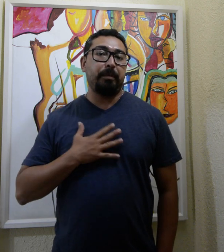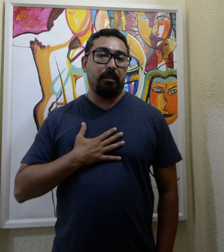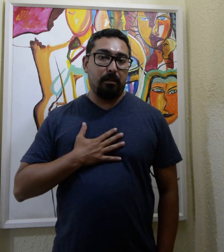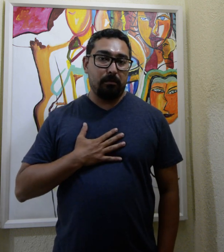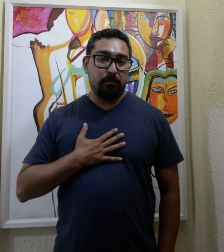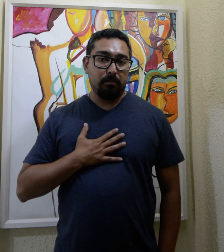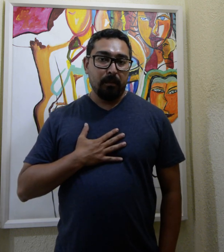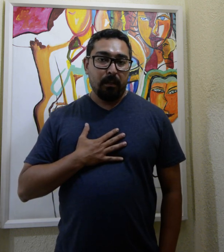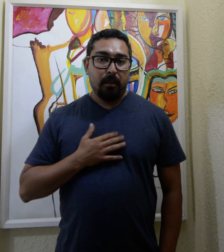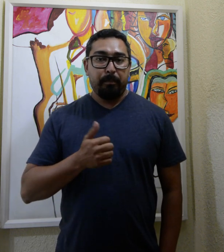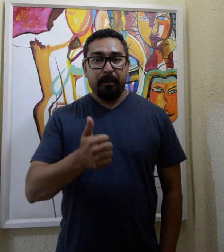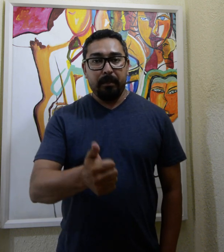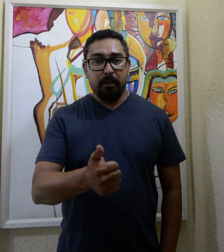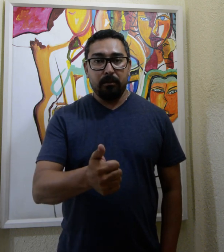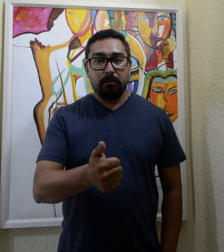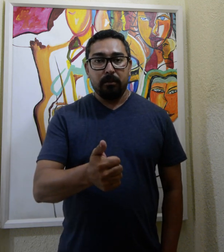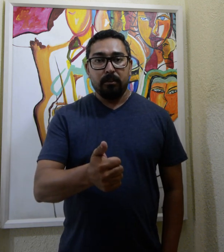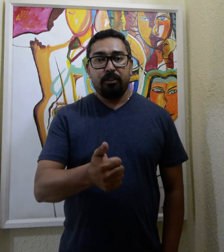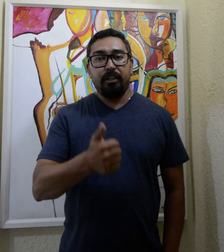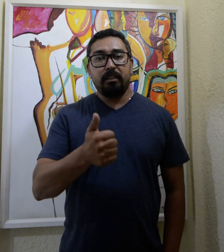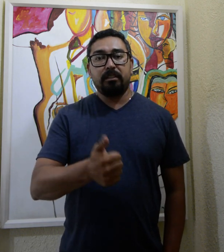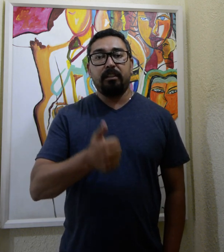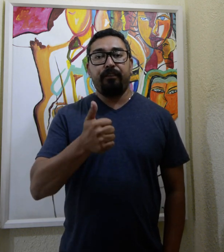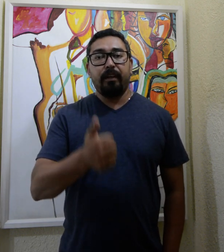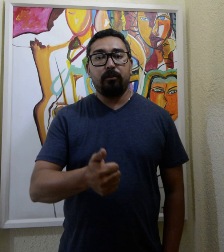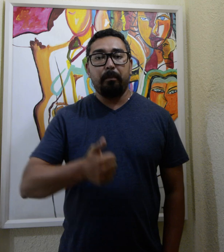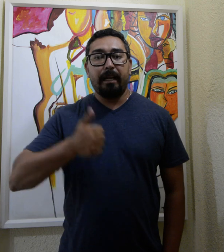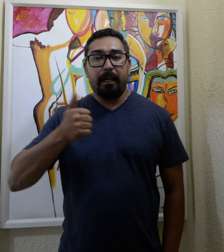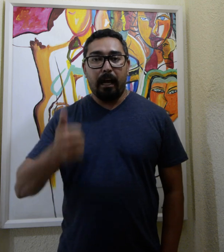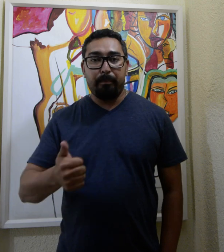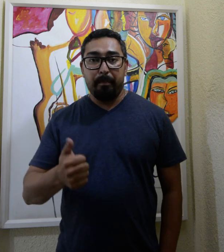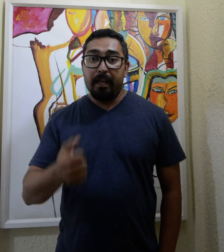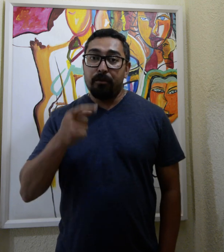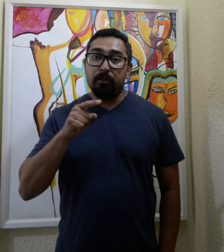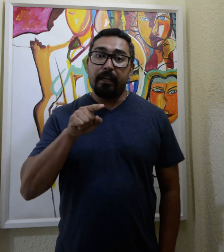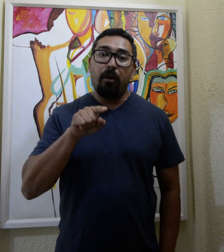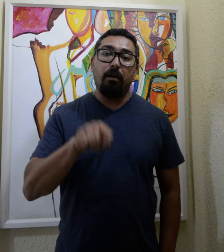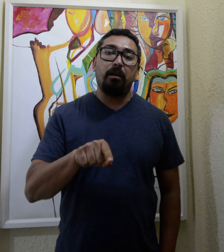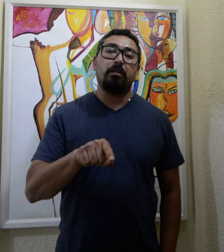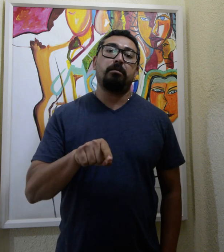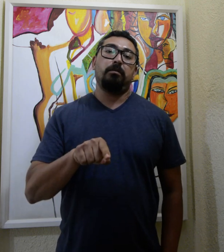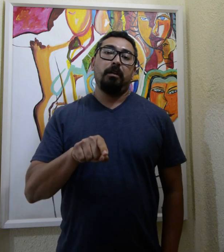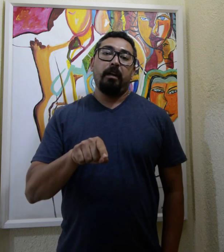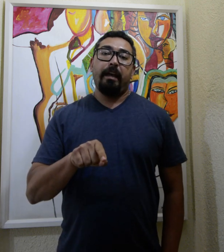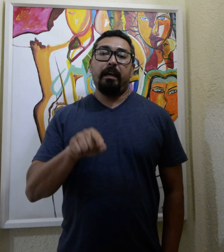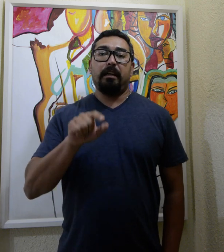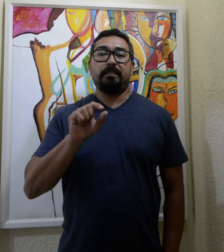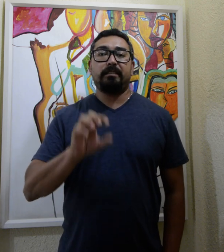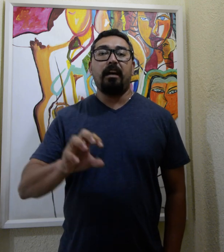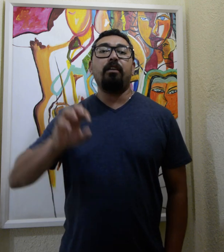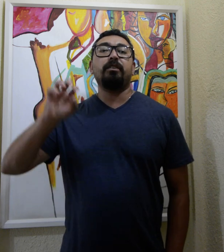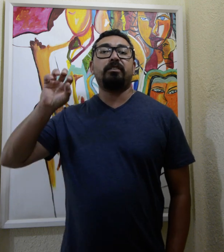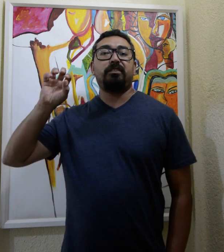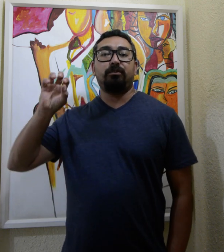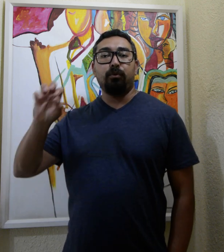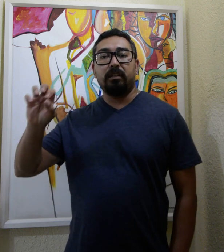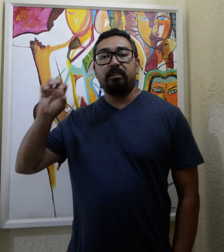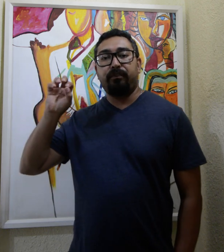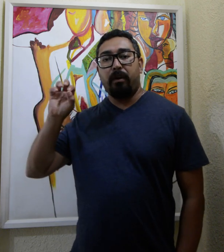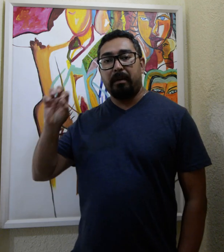opinião. Primeiro, tinha que ser feito um backup, mesmo que a Oracle ela salve suas